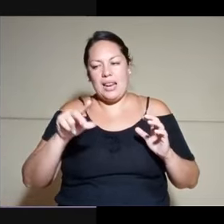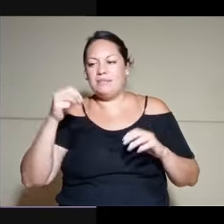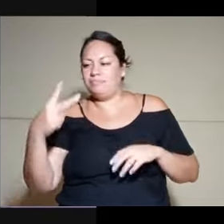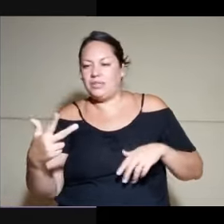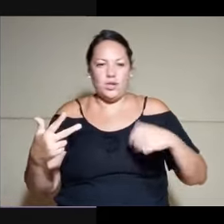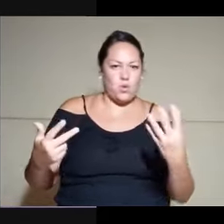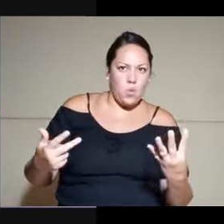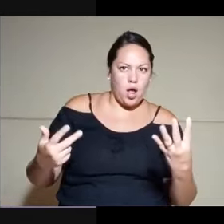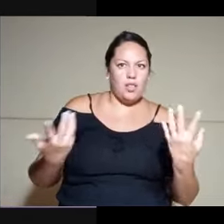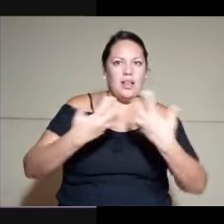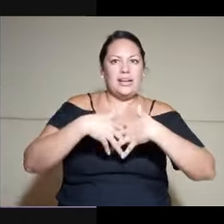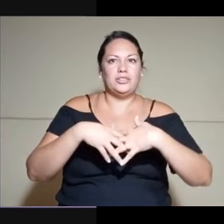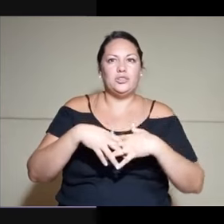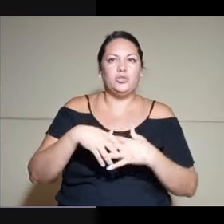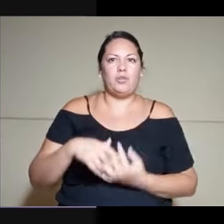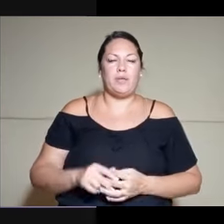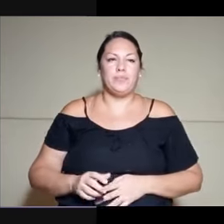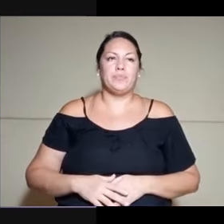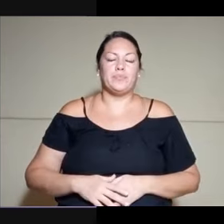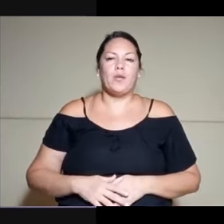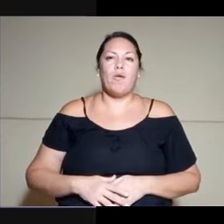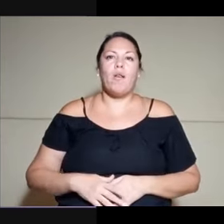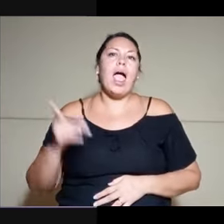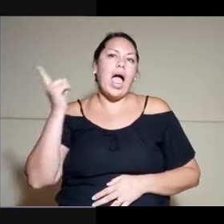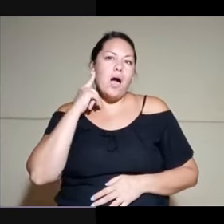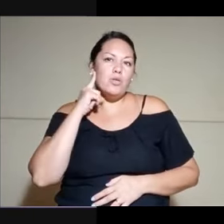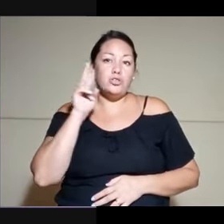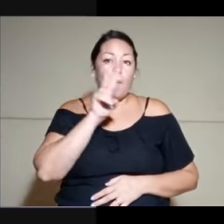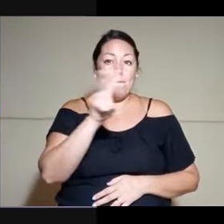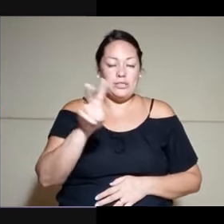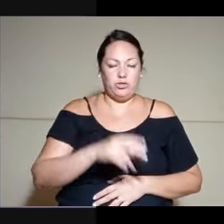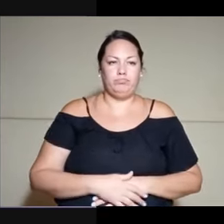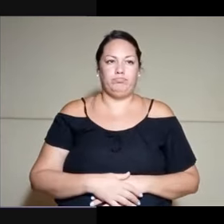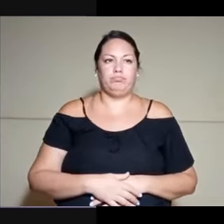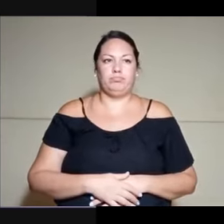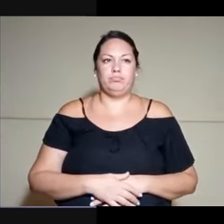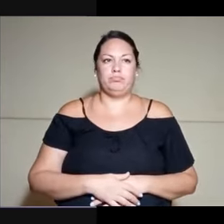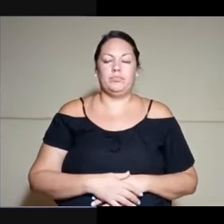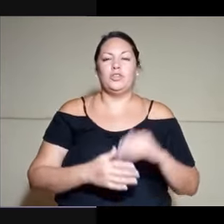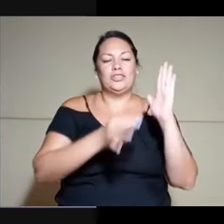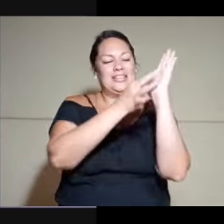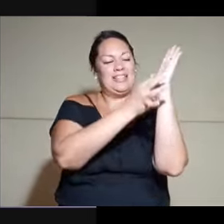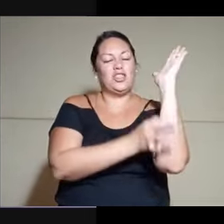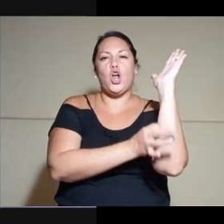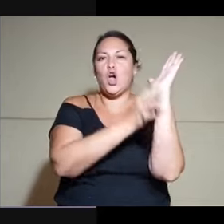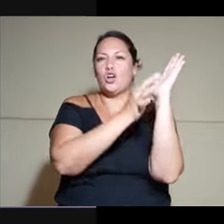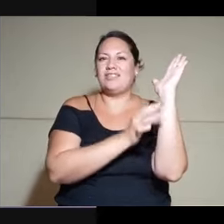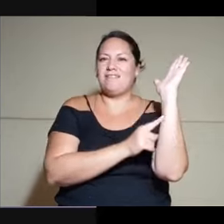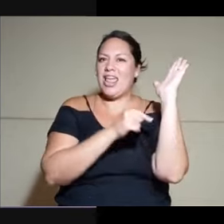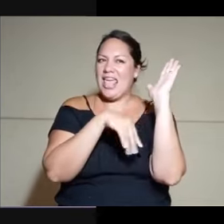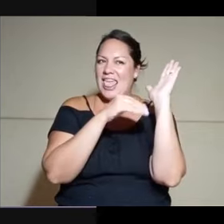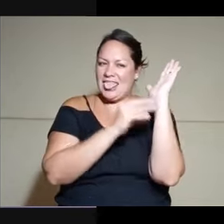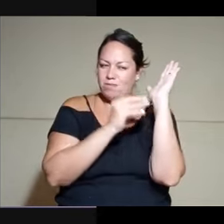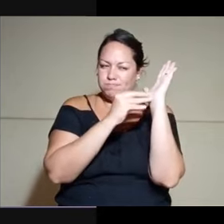pares craneales, estos dos pares craneales, el 3 y el 4, y todo lo relacionado con la audición y la visión por los colículos superiores